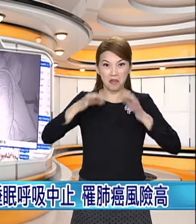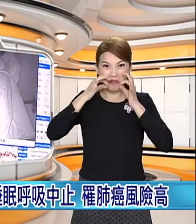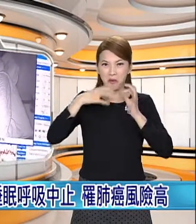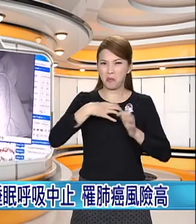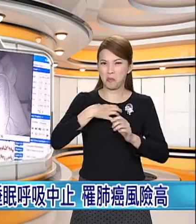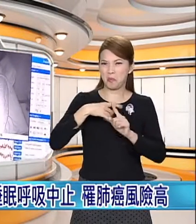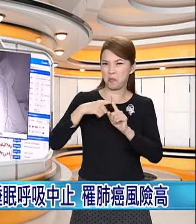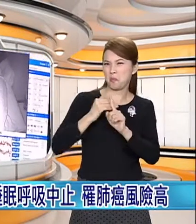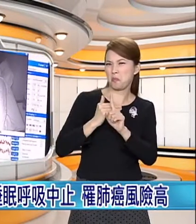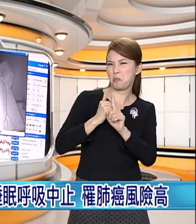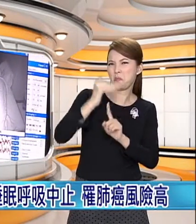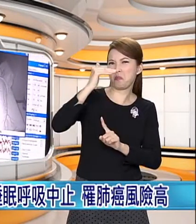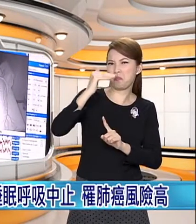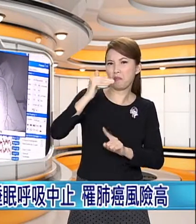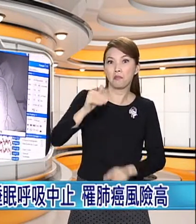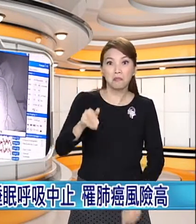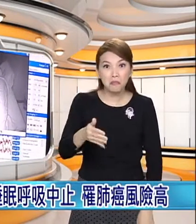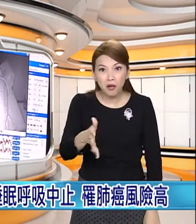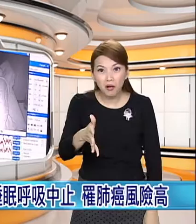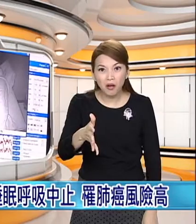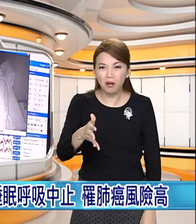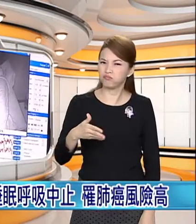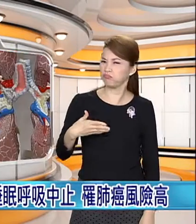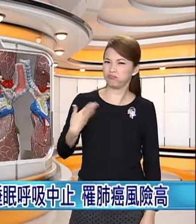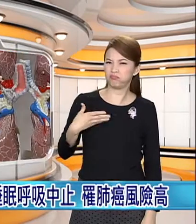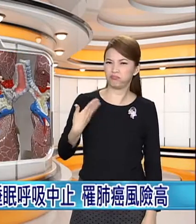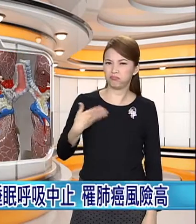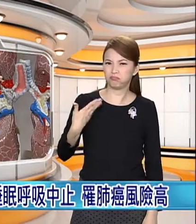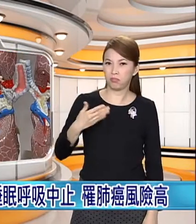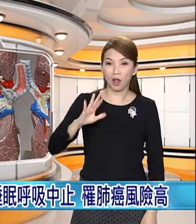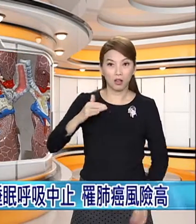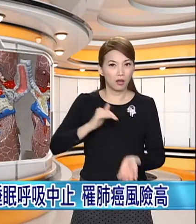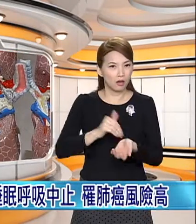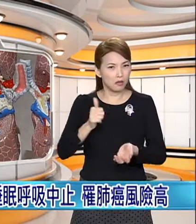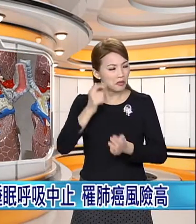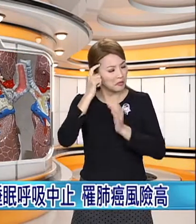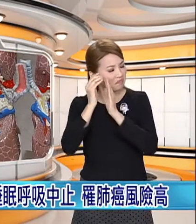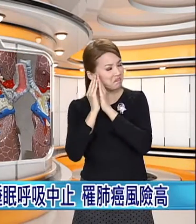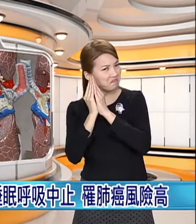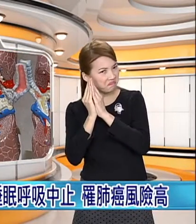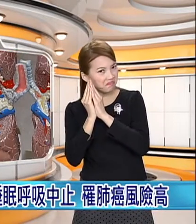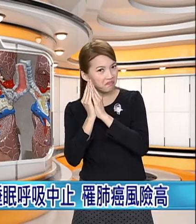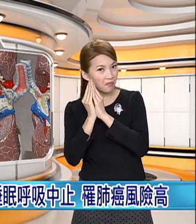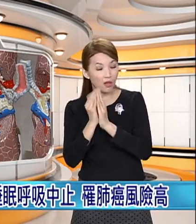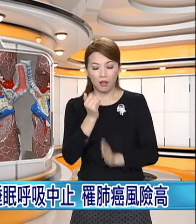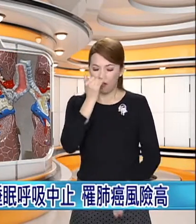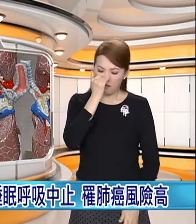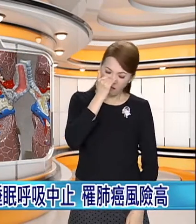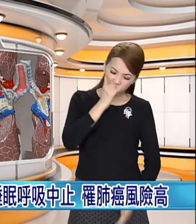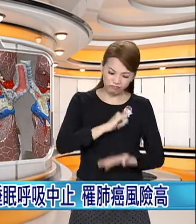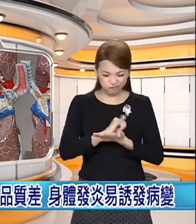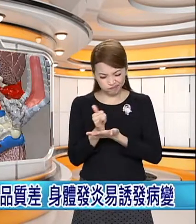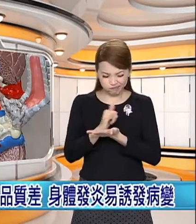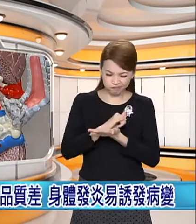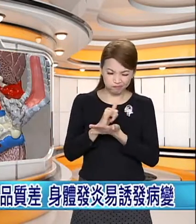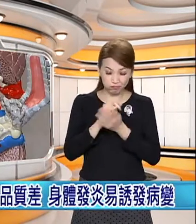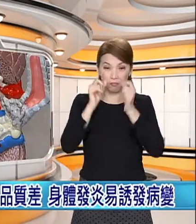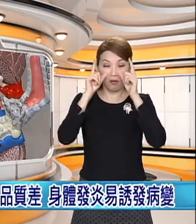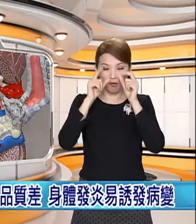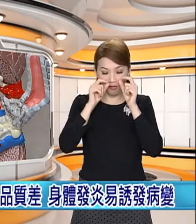险比一般人高。虽然确切的原因不明，不过医师推测，很可能跟睡眠